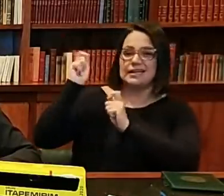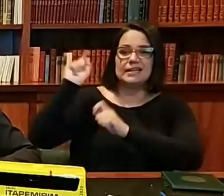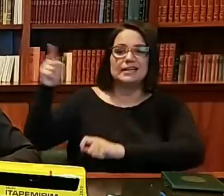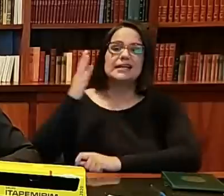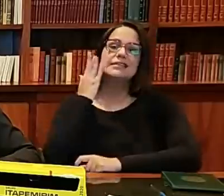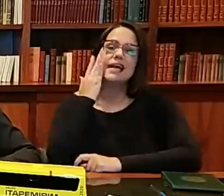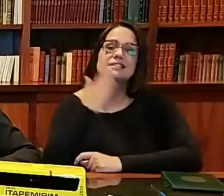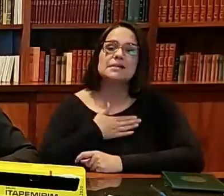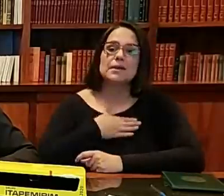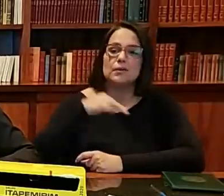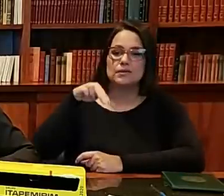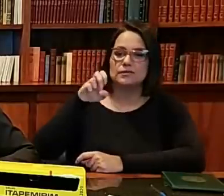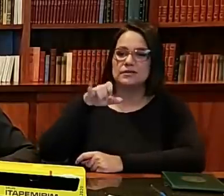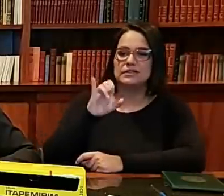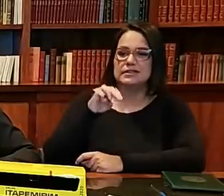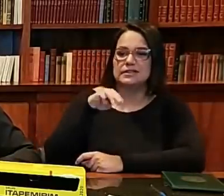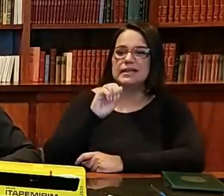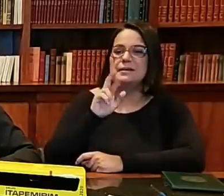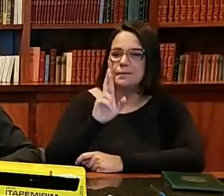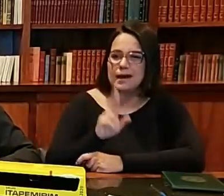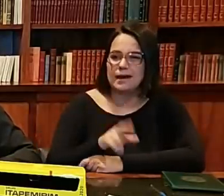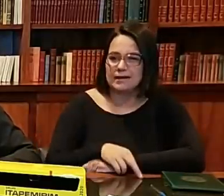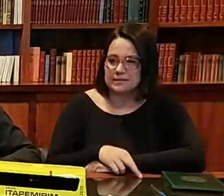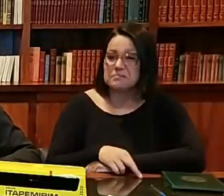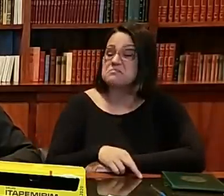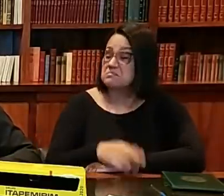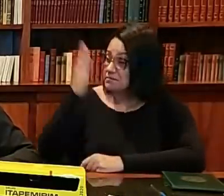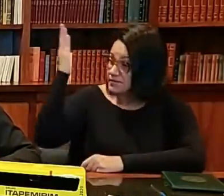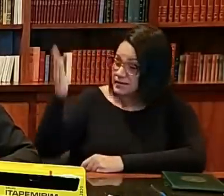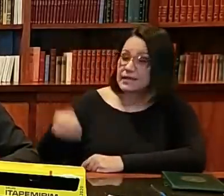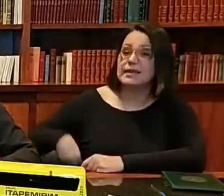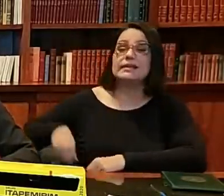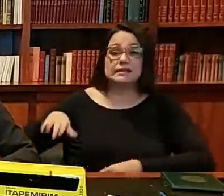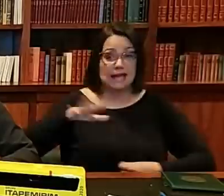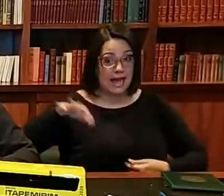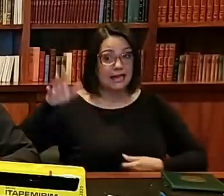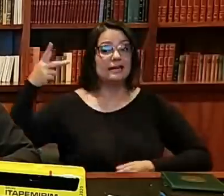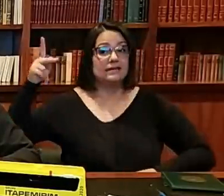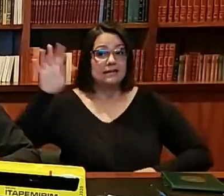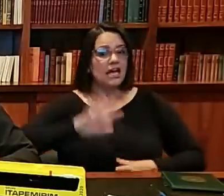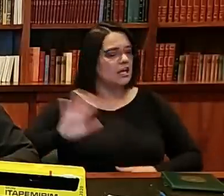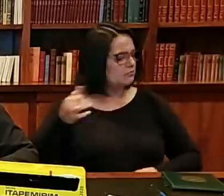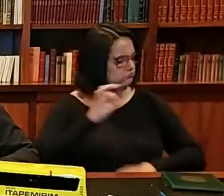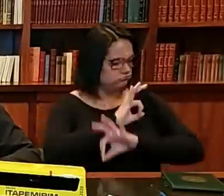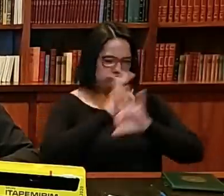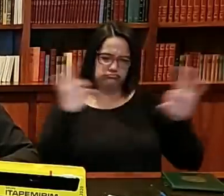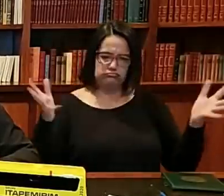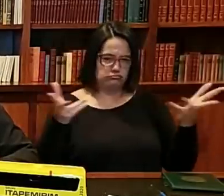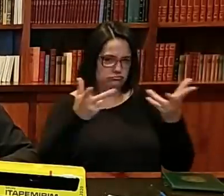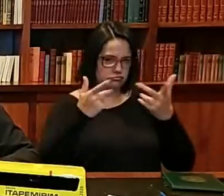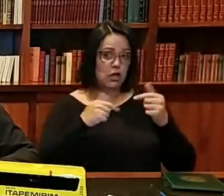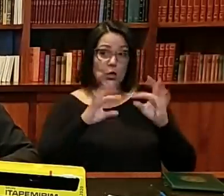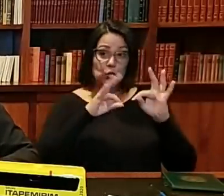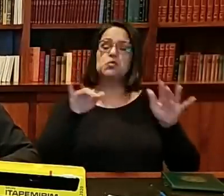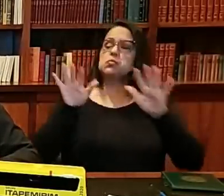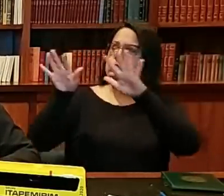aqui, ou não sei quem, né? É uma pessoa que na área dele realmente é excepcional, todos